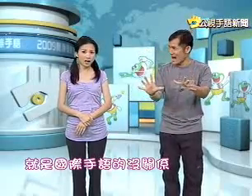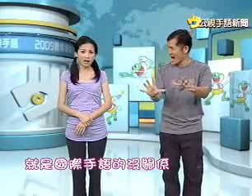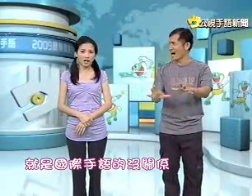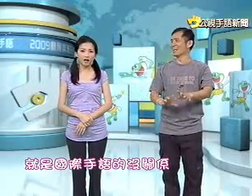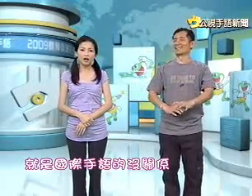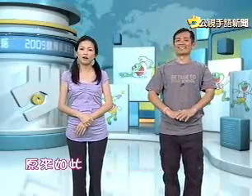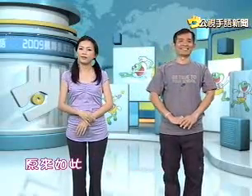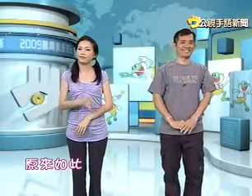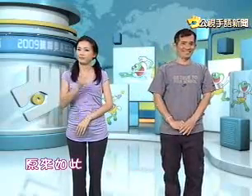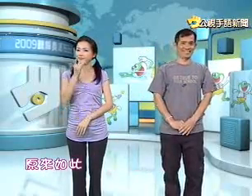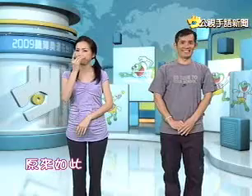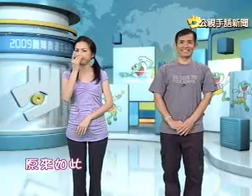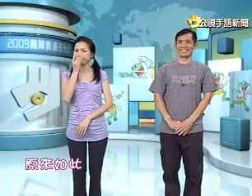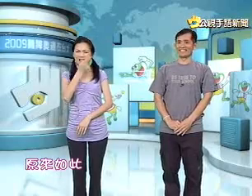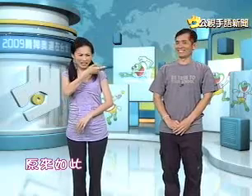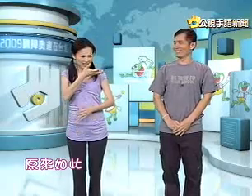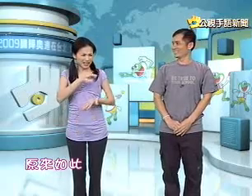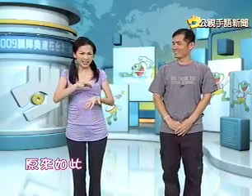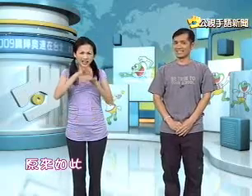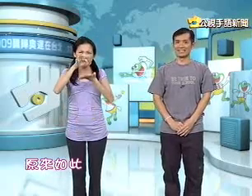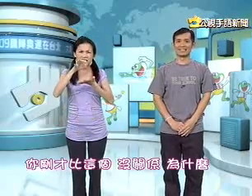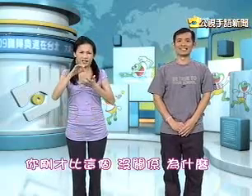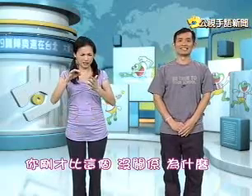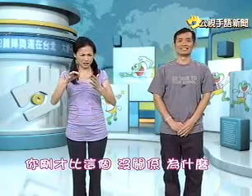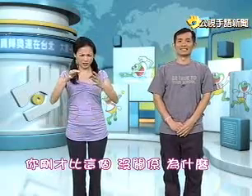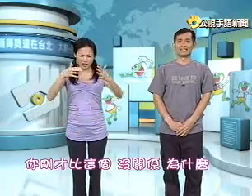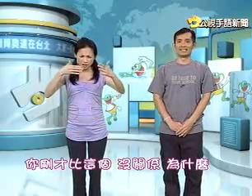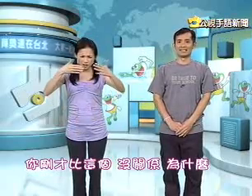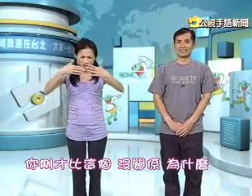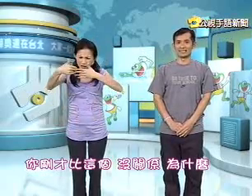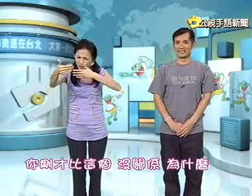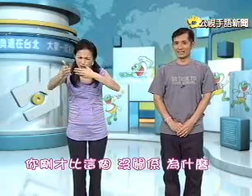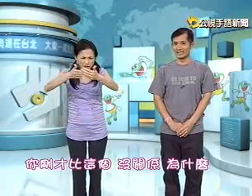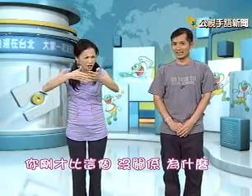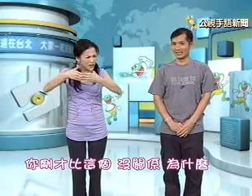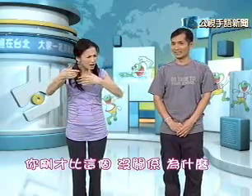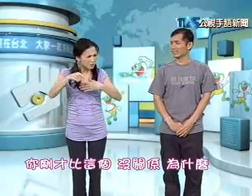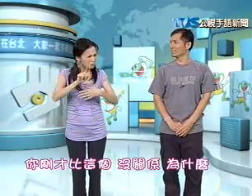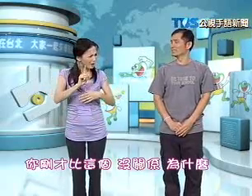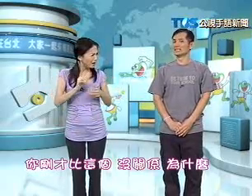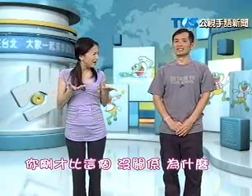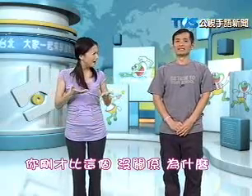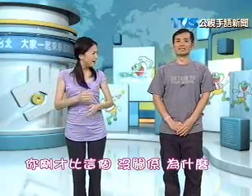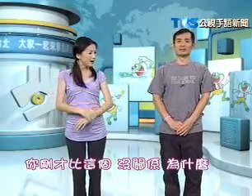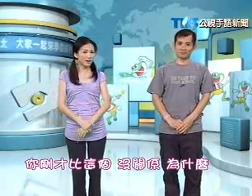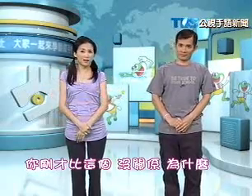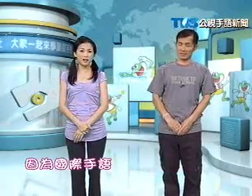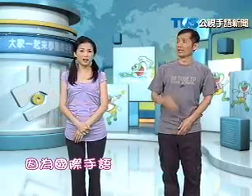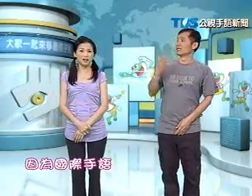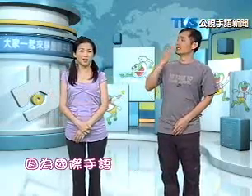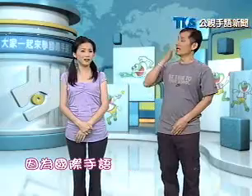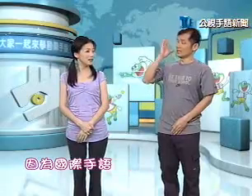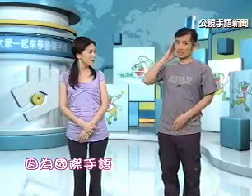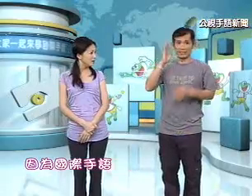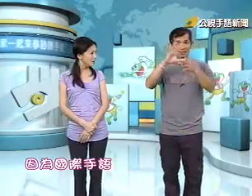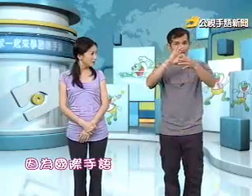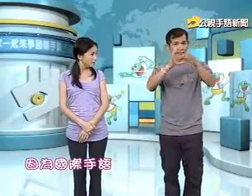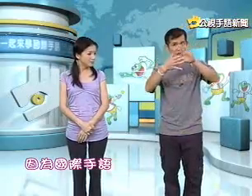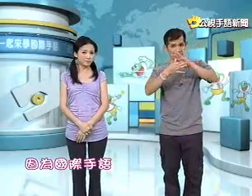啦。 哦，原来如此。你刚才比这个没关系，为什么？ 哈，因为国际